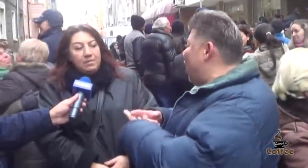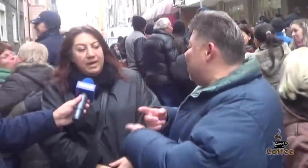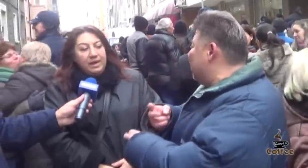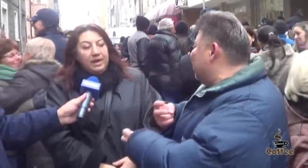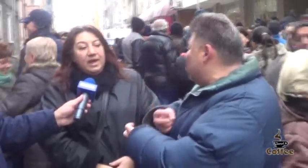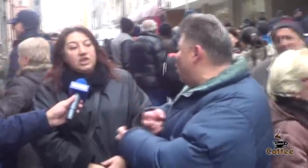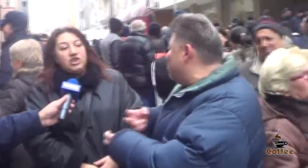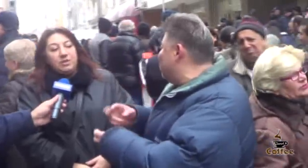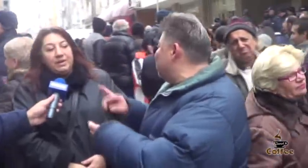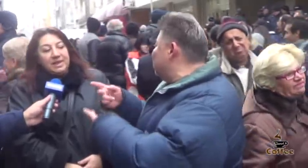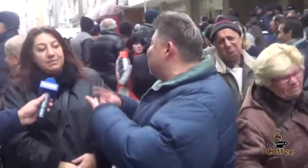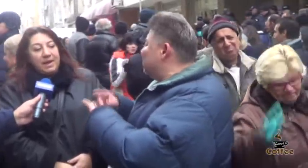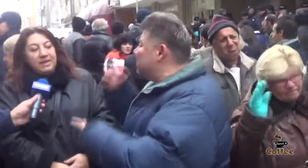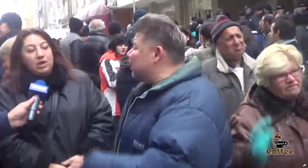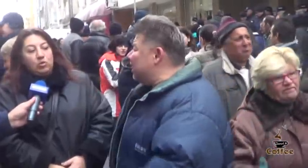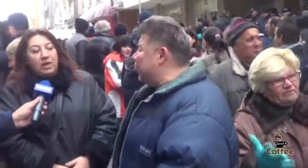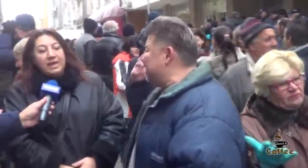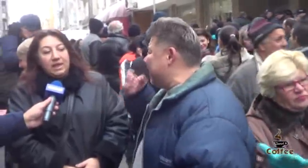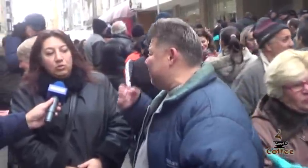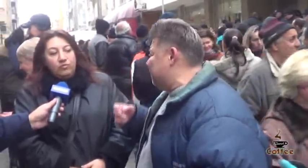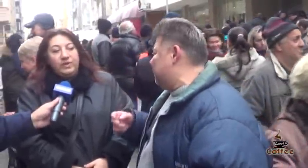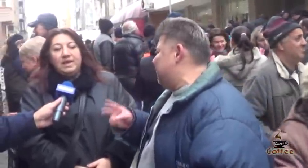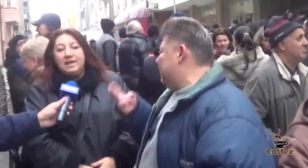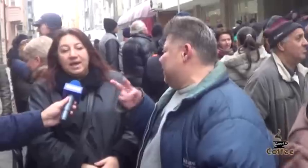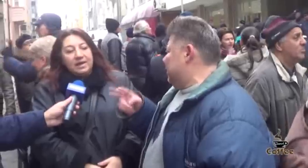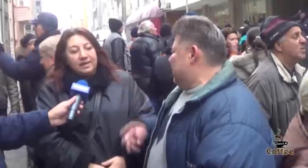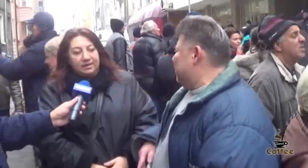Предполагаме, че ще бъде избран Николай Нинов или Иля Радев.